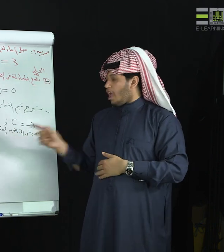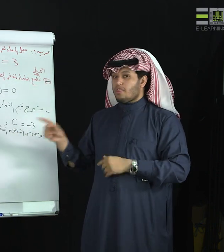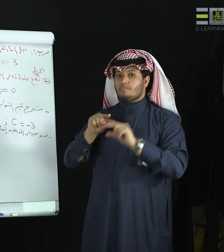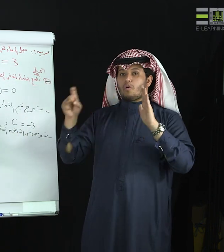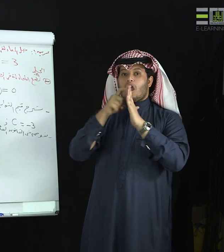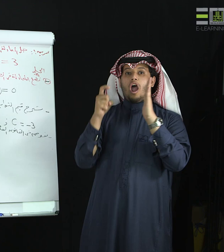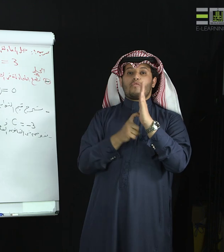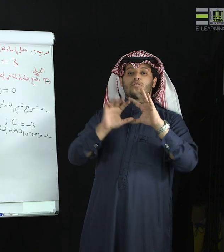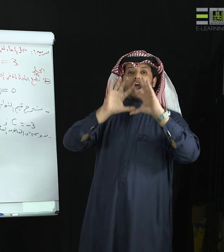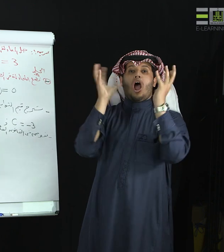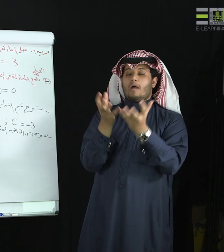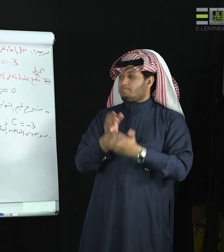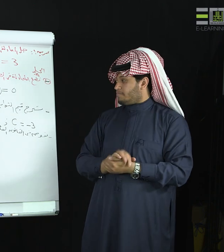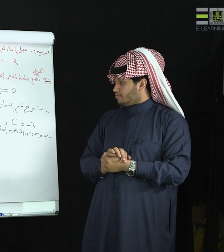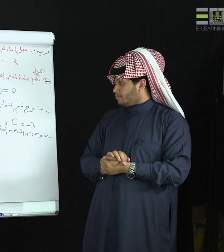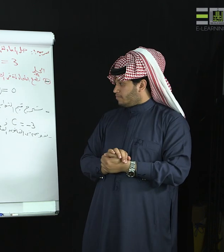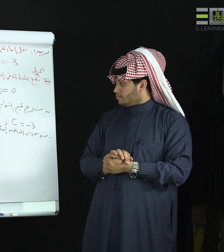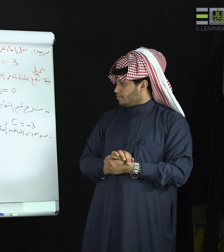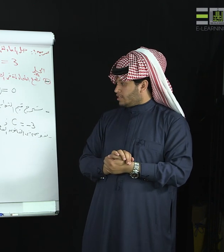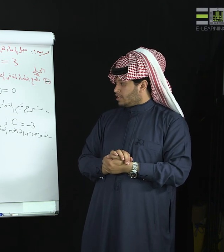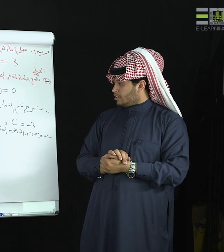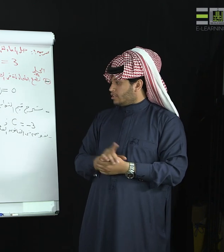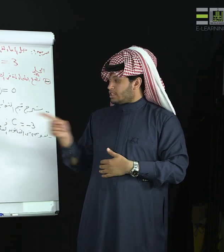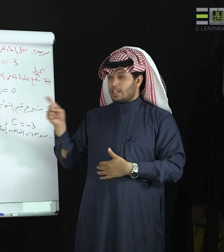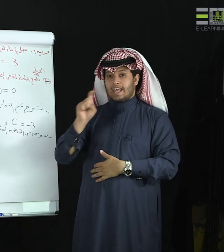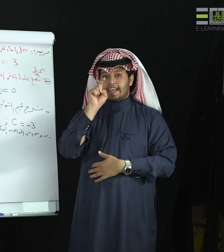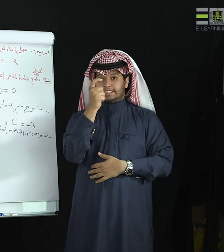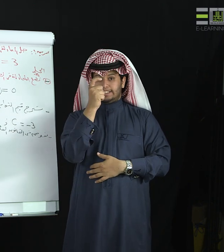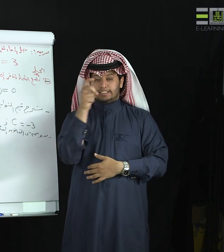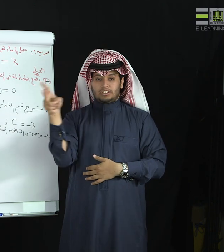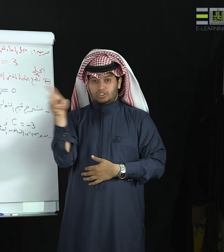العام، نكتب صيغة القانون. يبقى اكس بتساوي